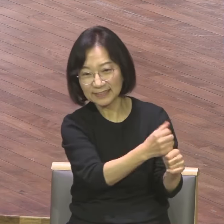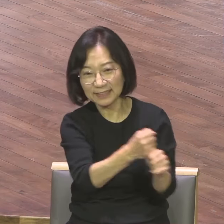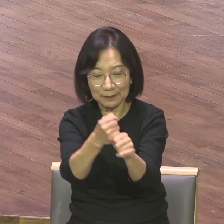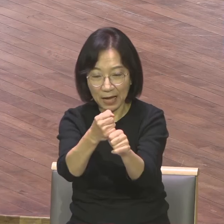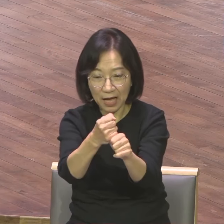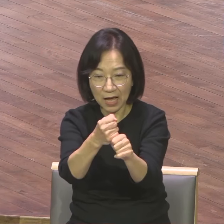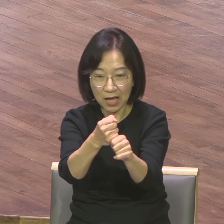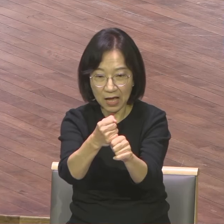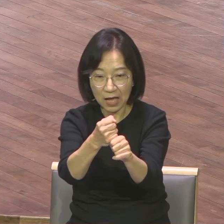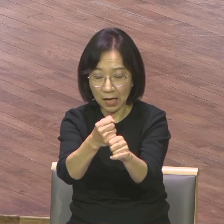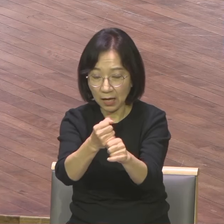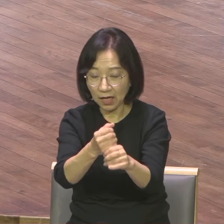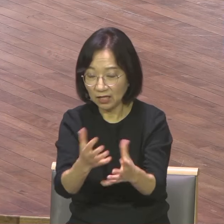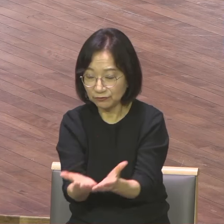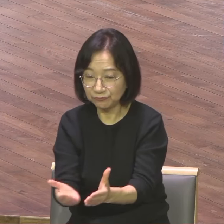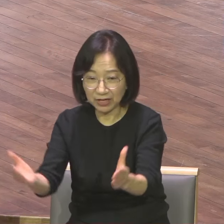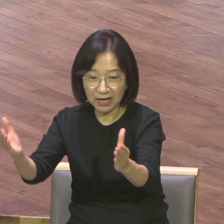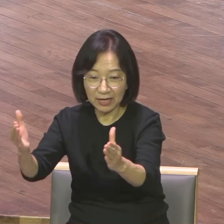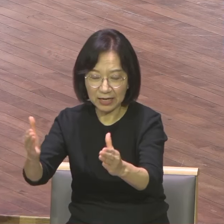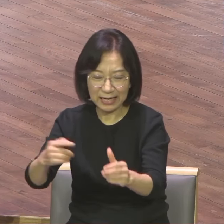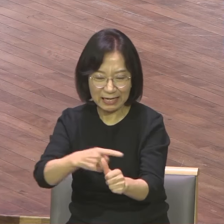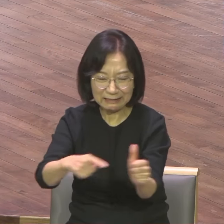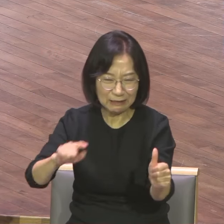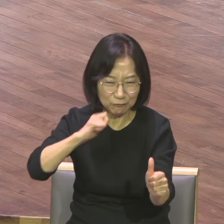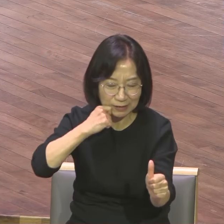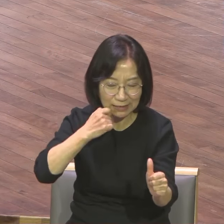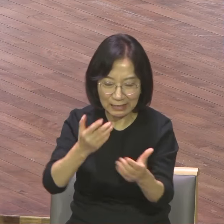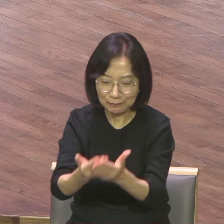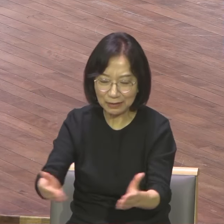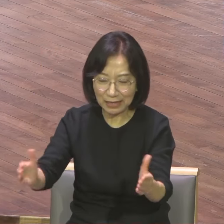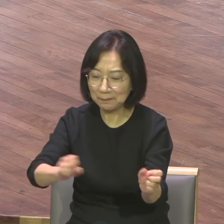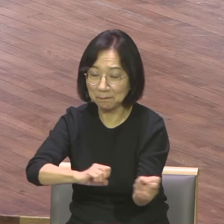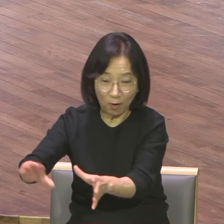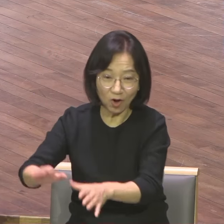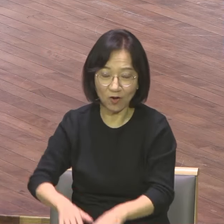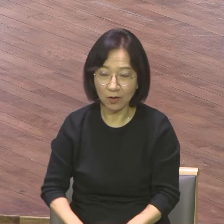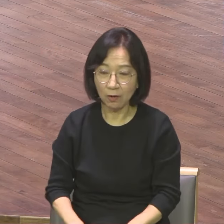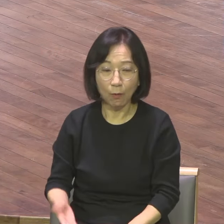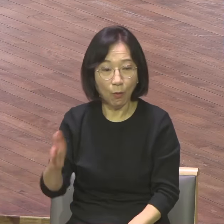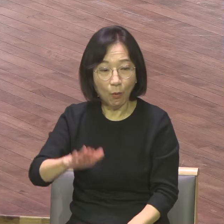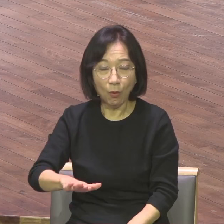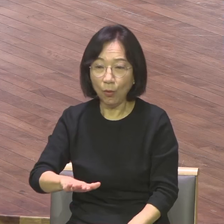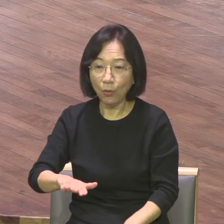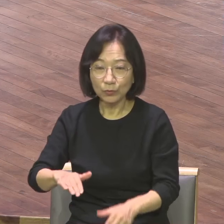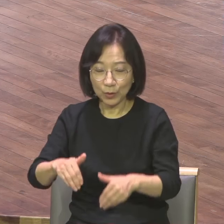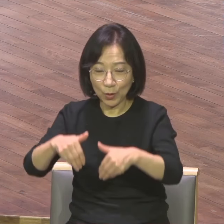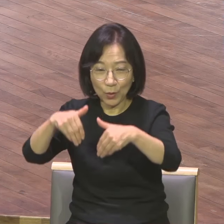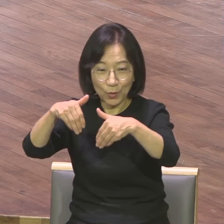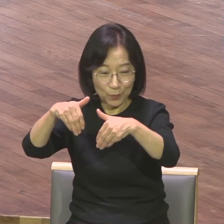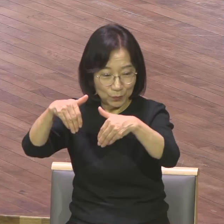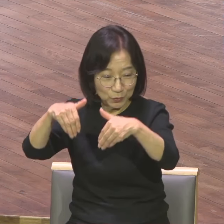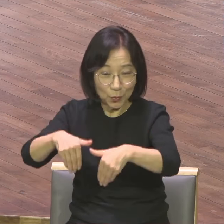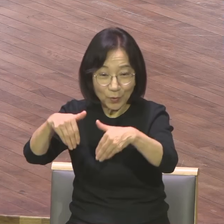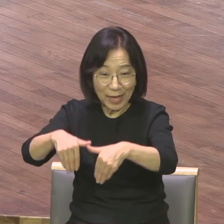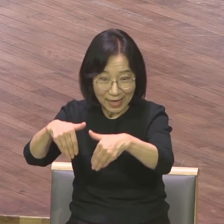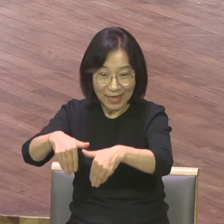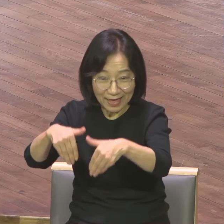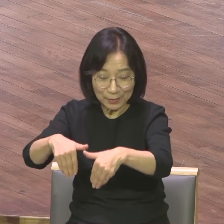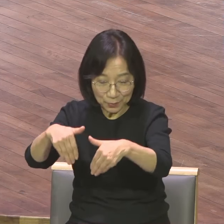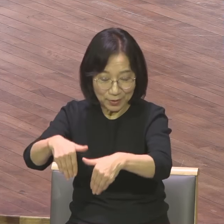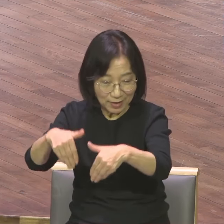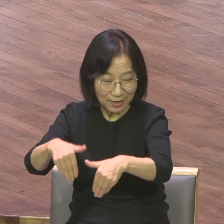노예 상인이 지나가니까 구덩이 끄집어내가지고 그 형제잖아요. 배달은 형제지만 친